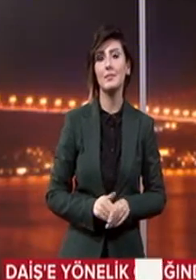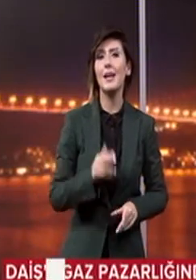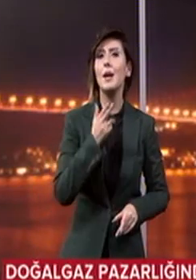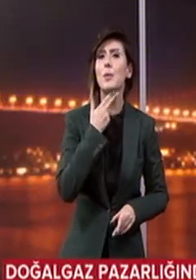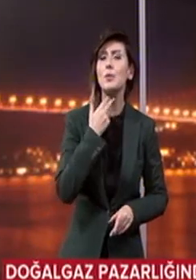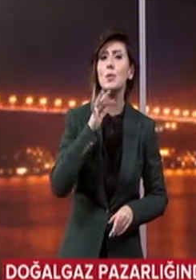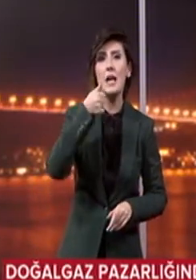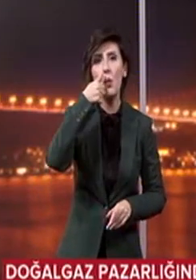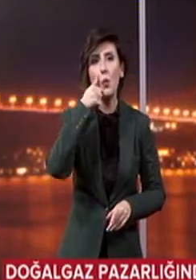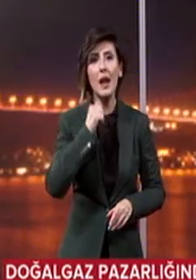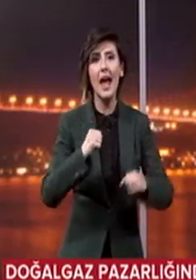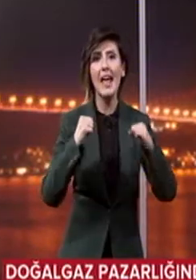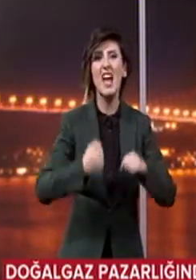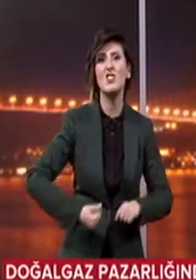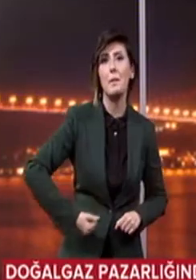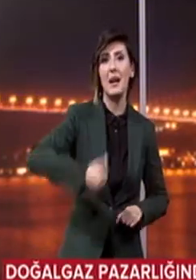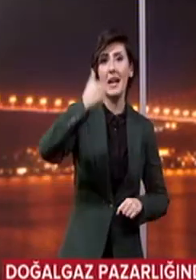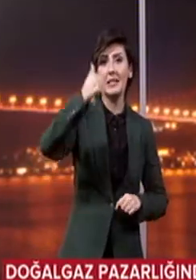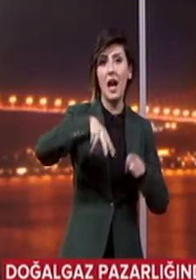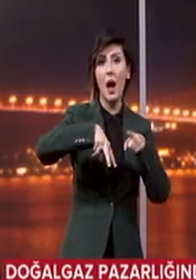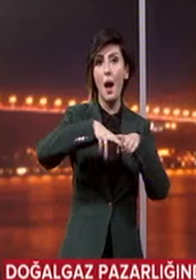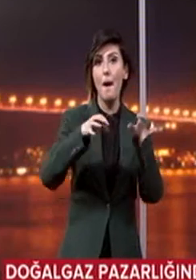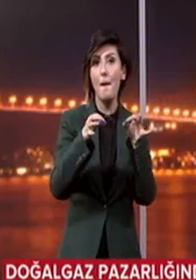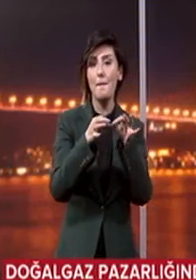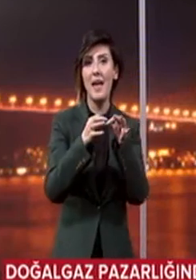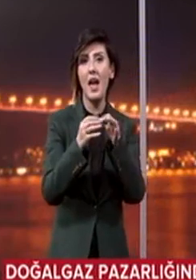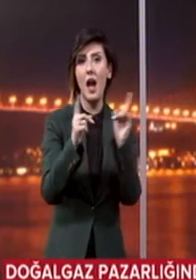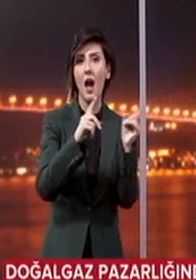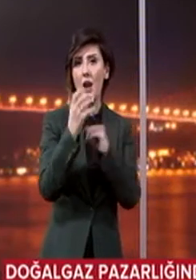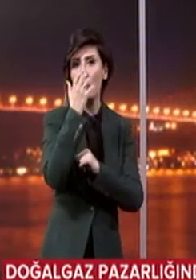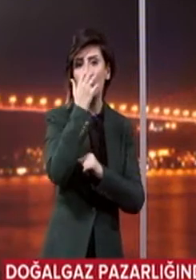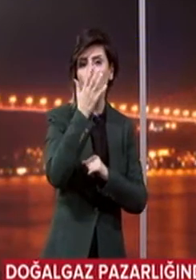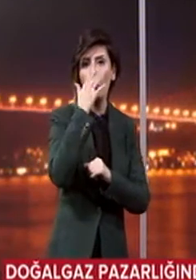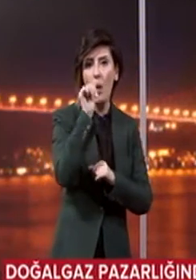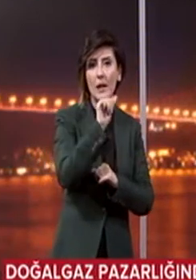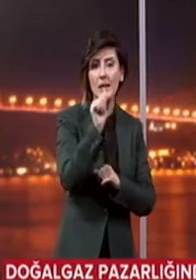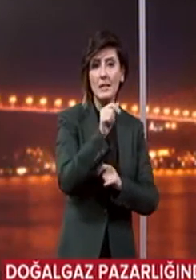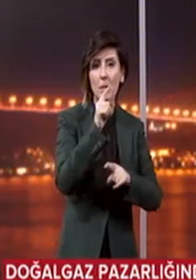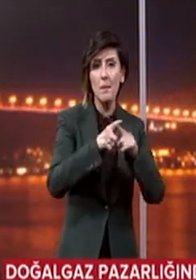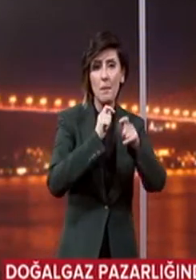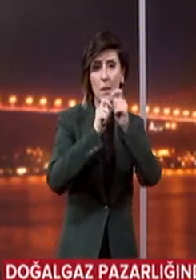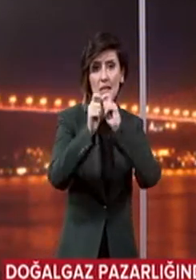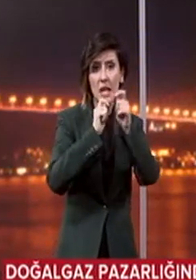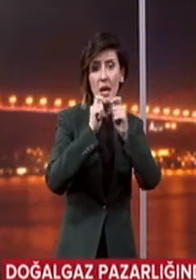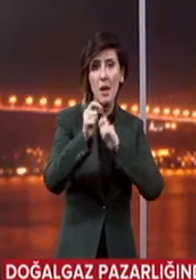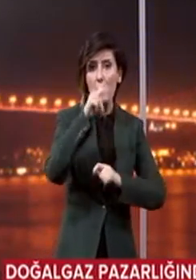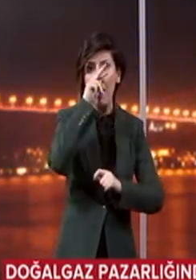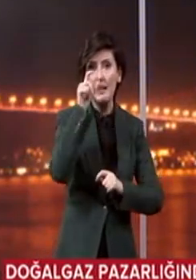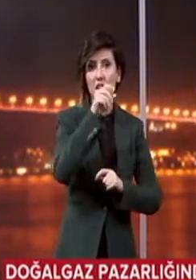Rusya ve Ukrayna Enerji Bakanlarının Avrupa Birliği'nin arabuluculuğundaki doğalgaz pazarlığında Mart ayı için anlaşma sağlandı.